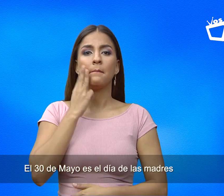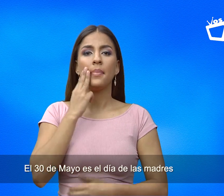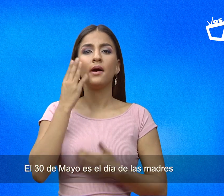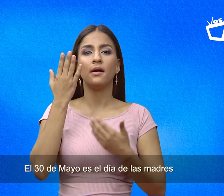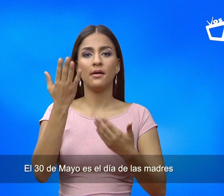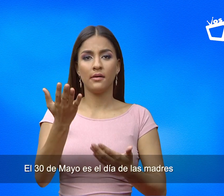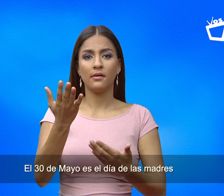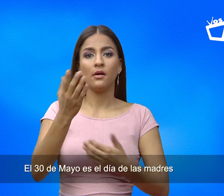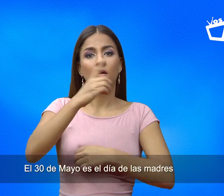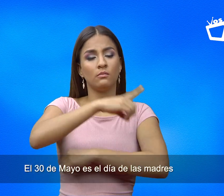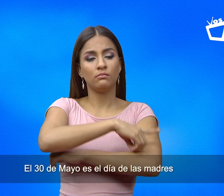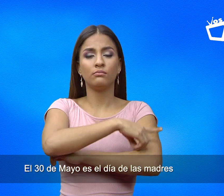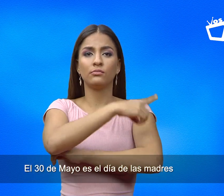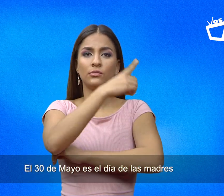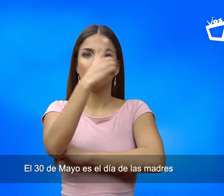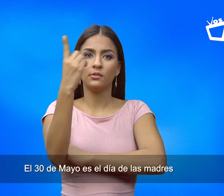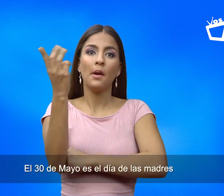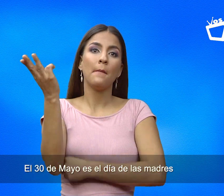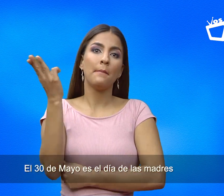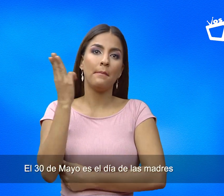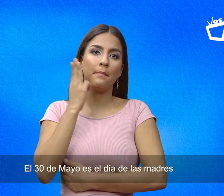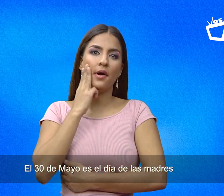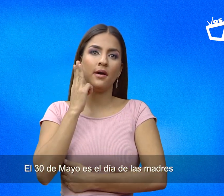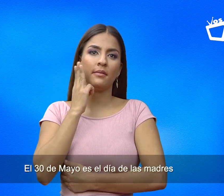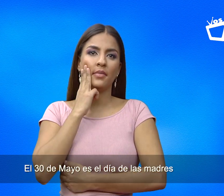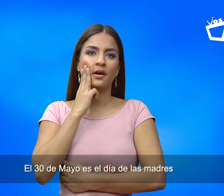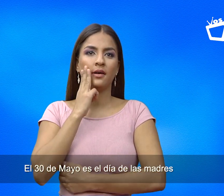el 30 de mayo es el día de las madres